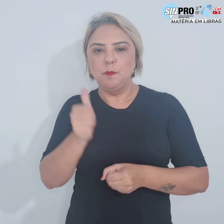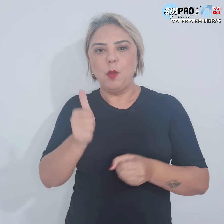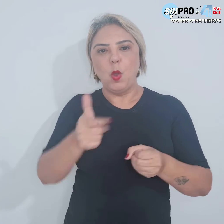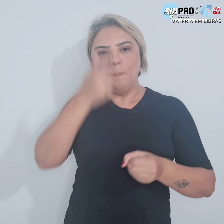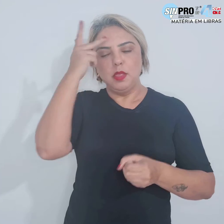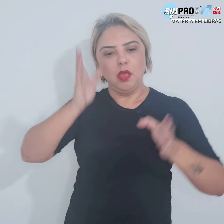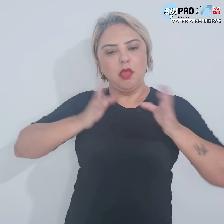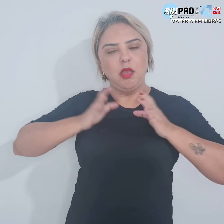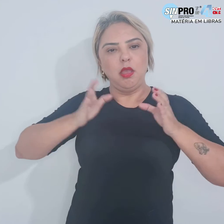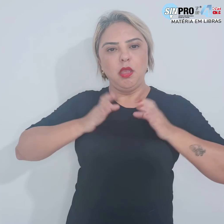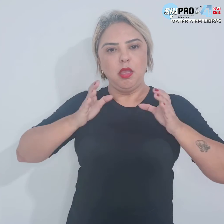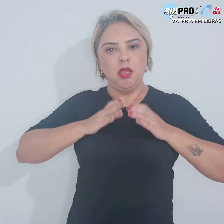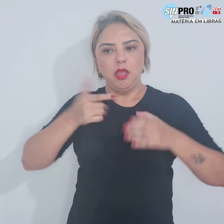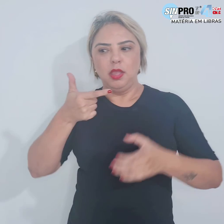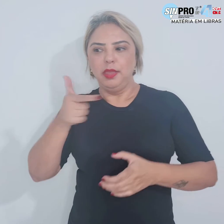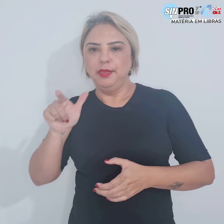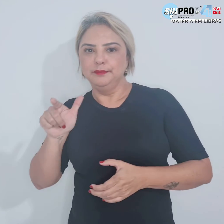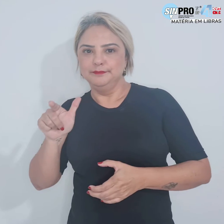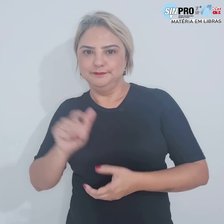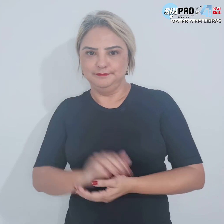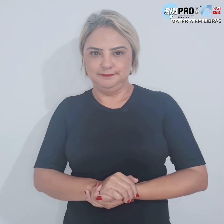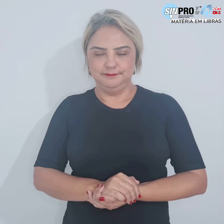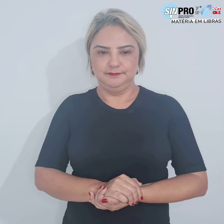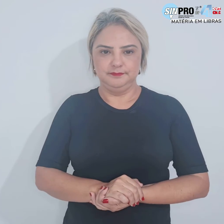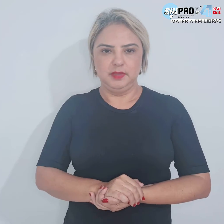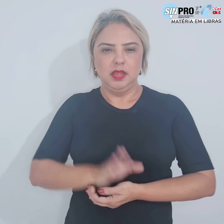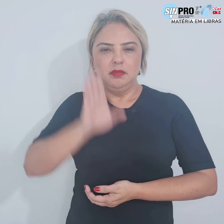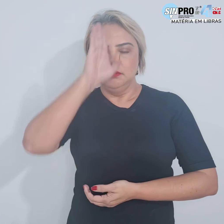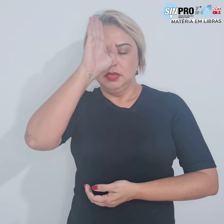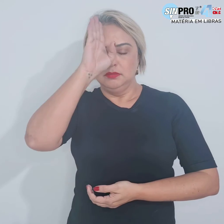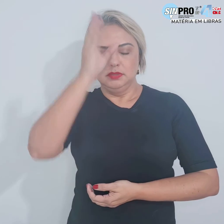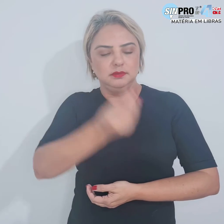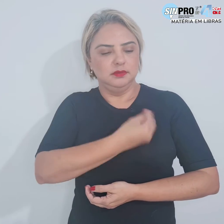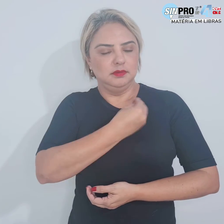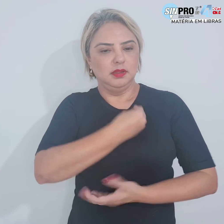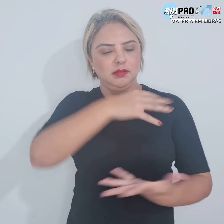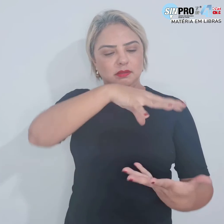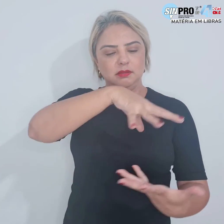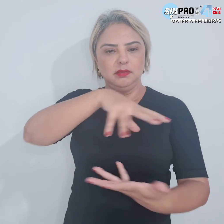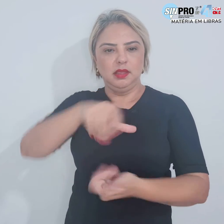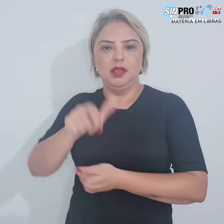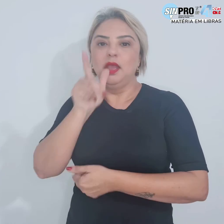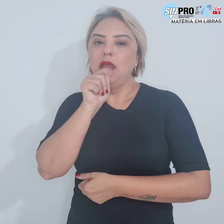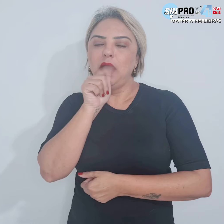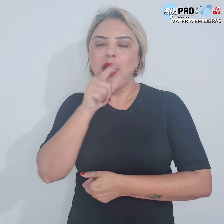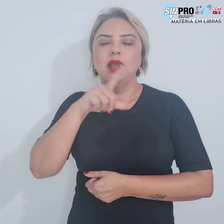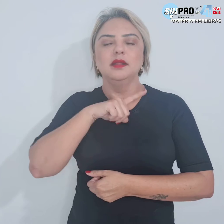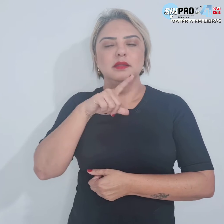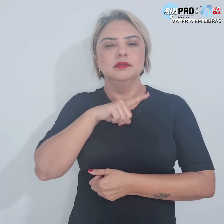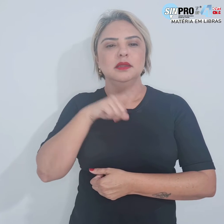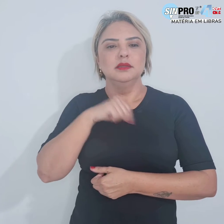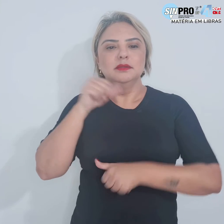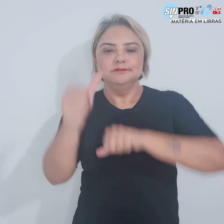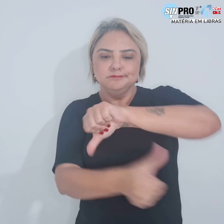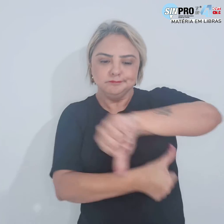de luxo de outros. Primordial à vida na Terra, a água tem sido transformada